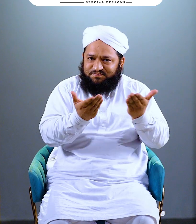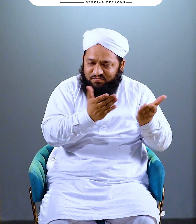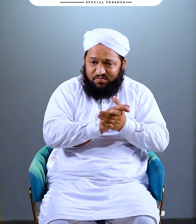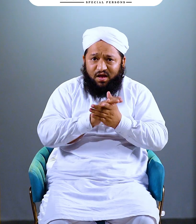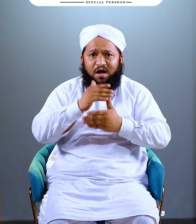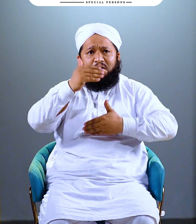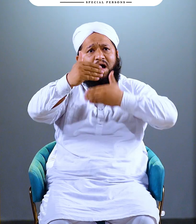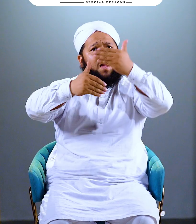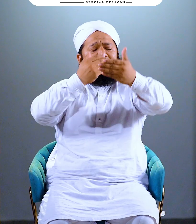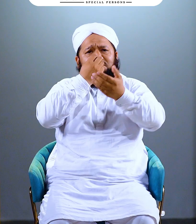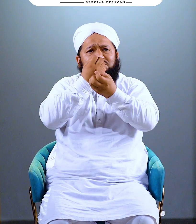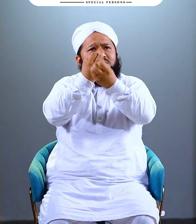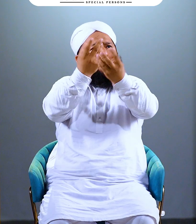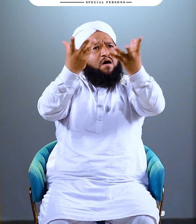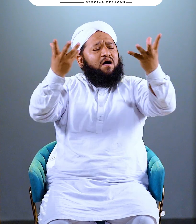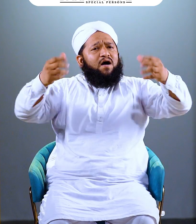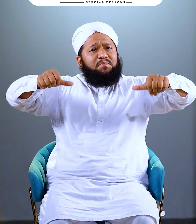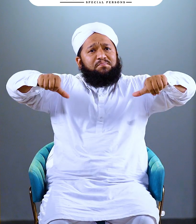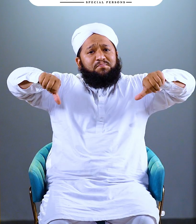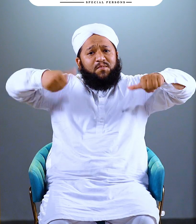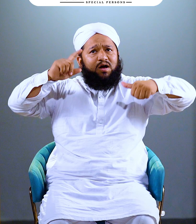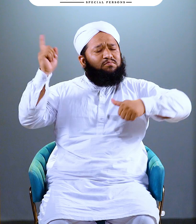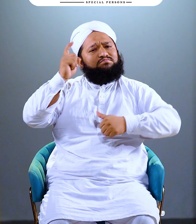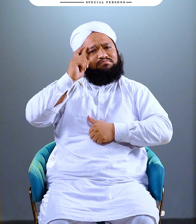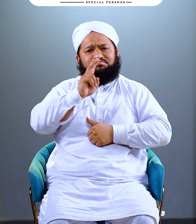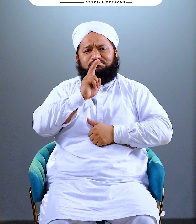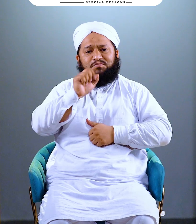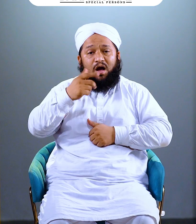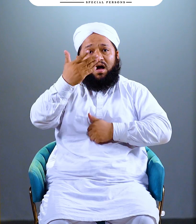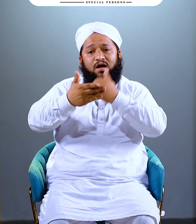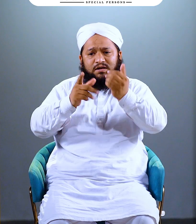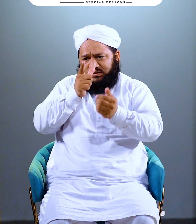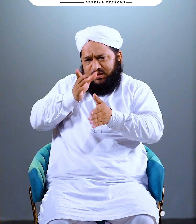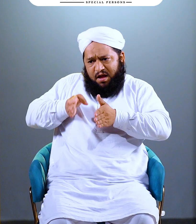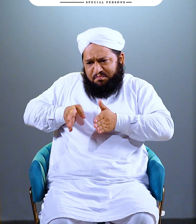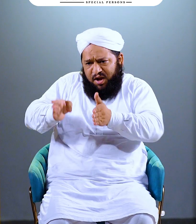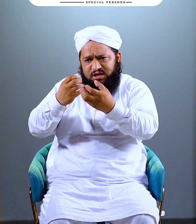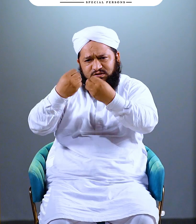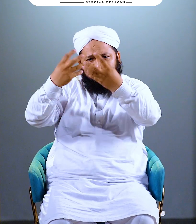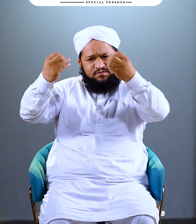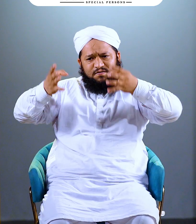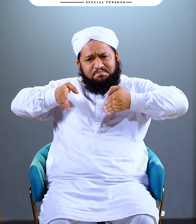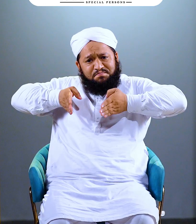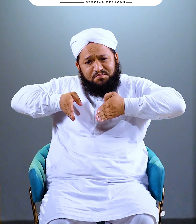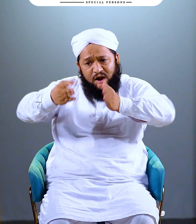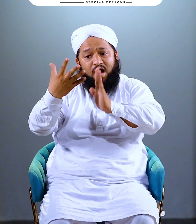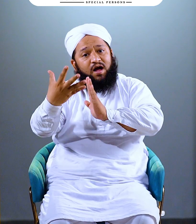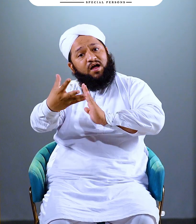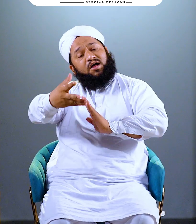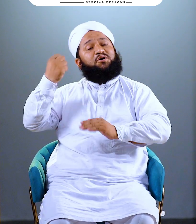جائیے۔ برائٹ فیوچر یعنی روشن مستقبل کی تو سارے بات کرتے ہیں، لیکن برائٹ ویز، اس روشن مستقبل کو حاصل